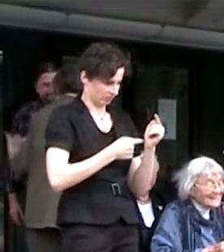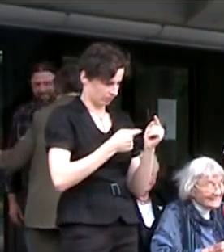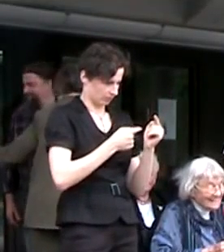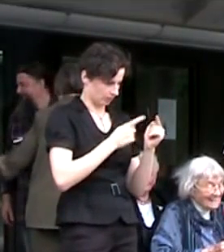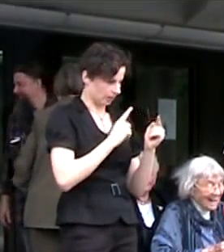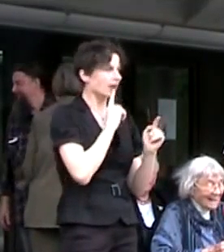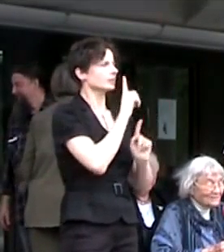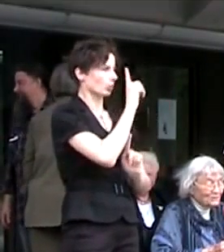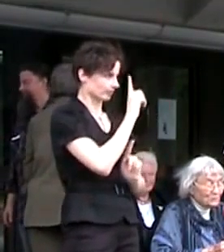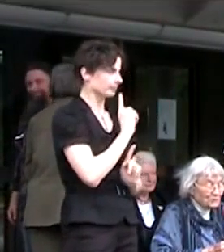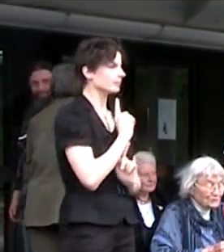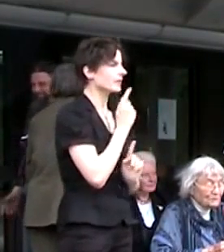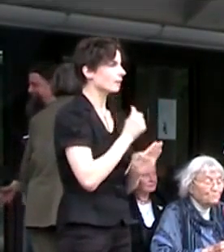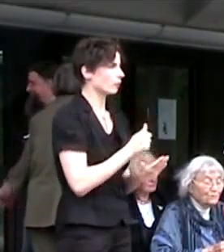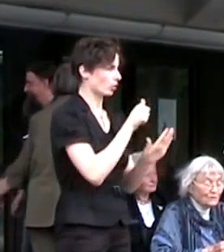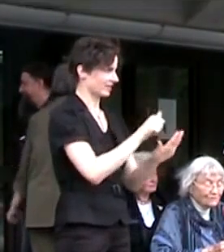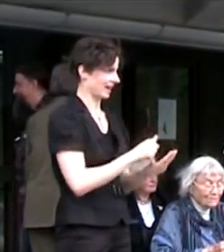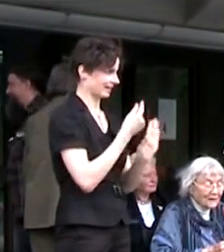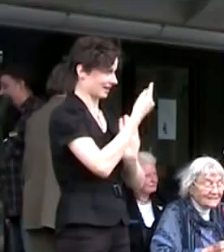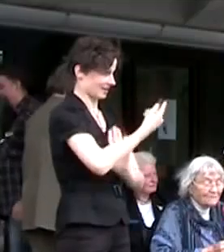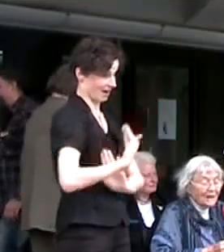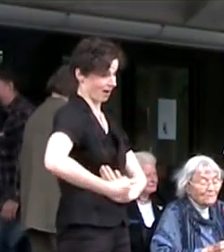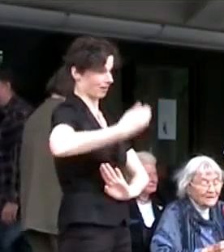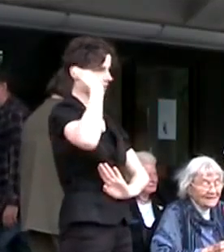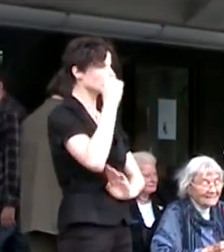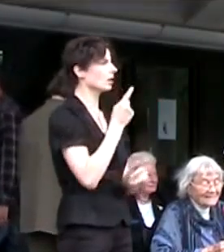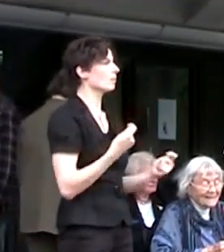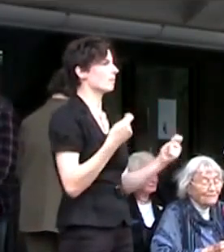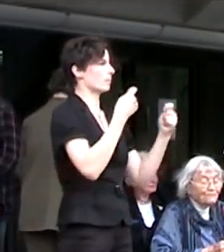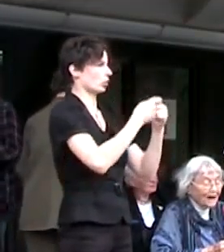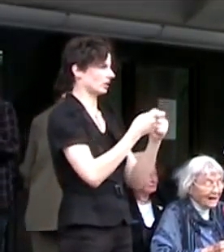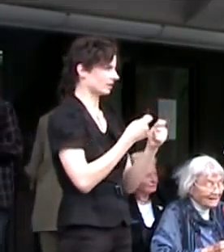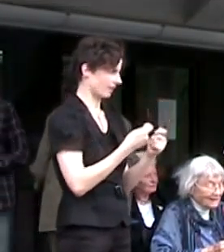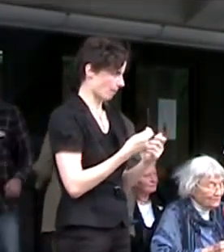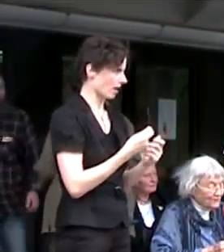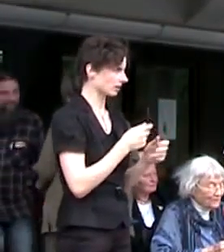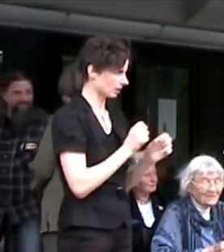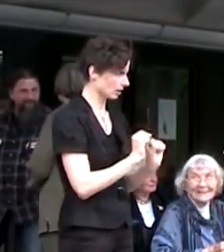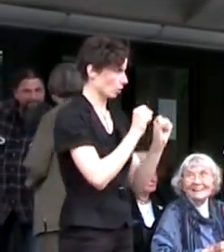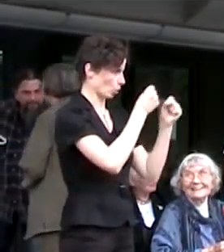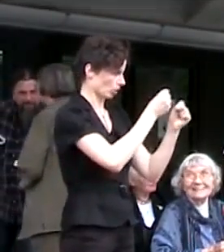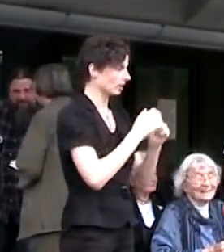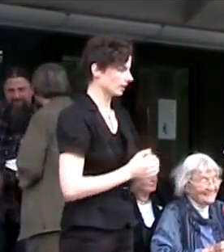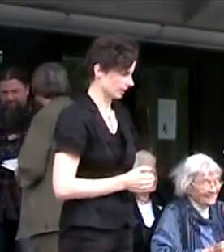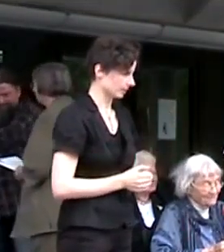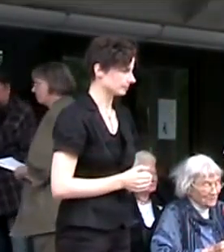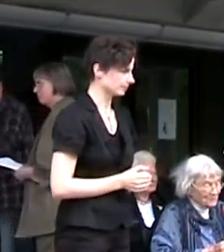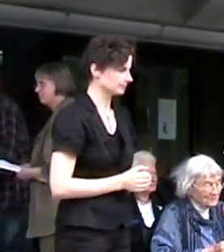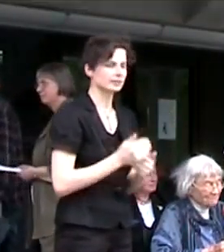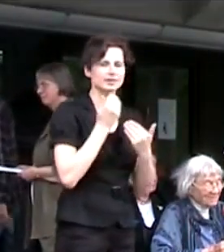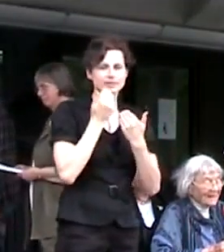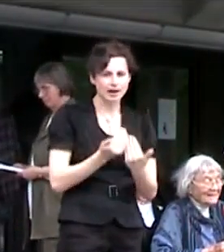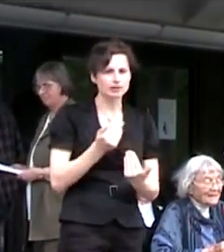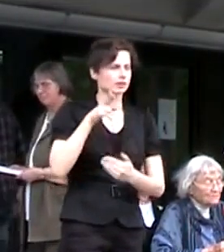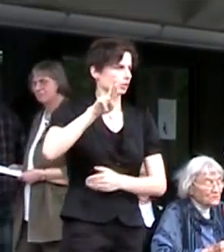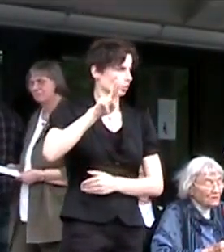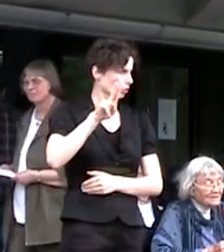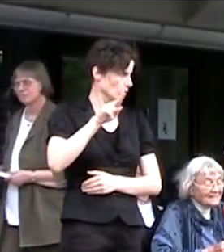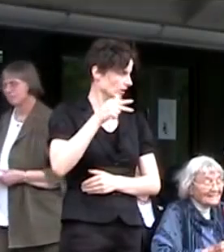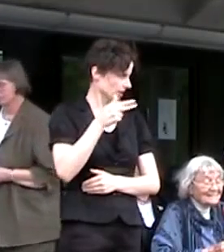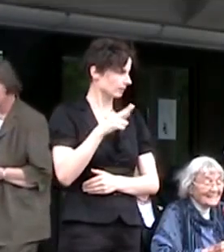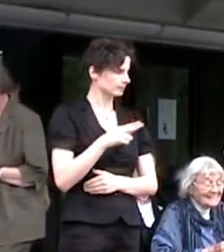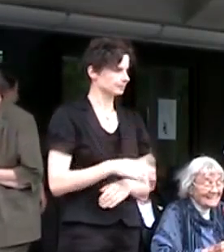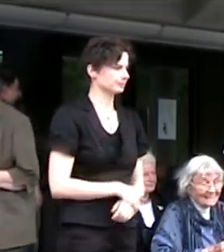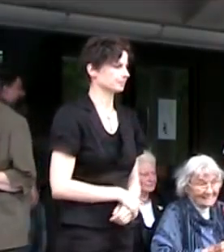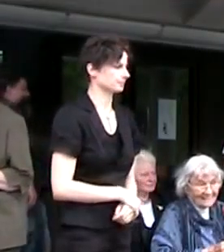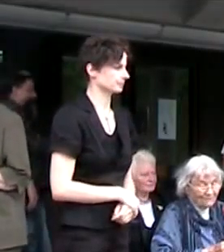Unseres vor 16 Jahren gegründeten Bundesverbandes Psychiatrie Erfahrener e.V. Danke, liebe Ruth. Das Besondere